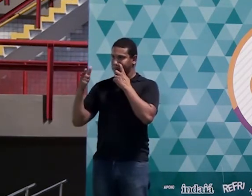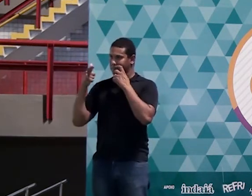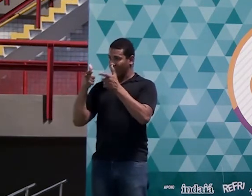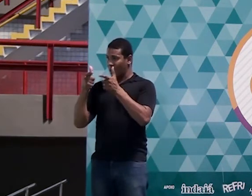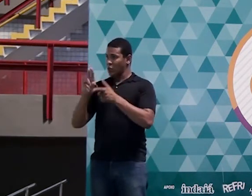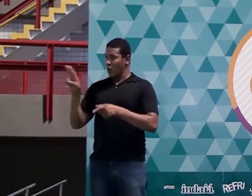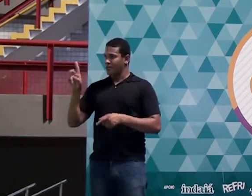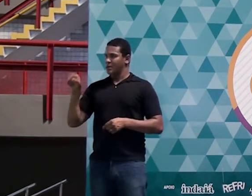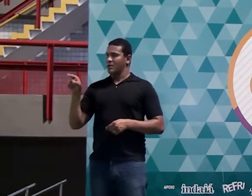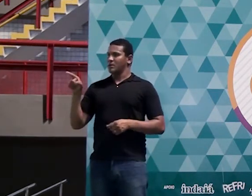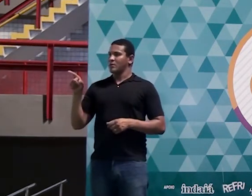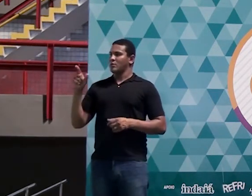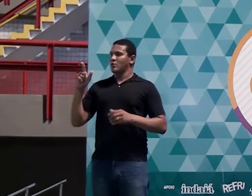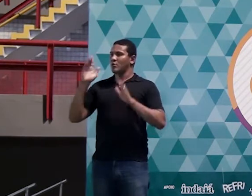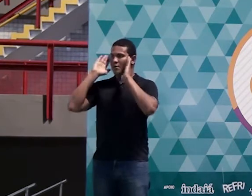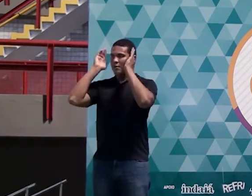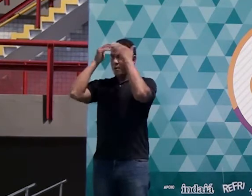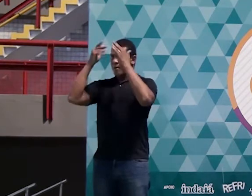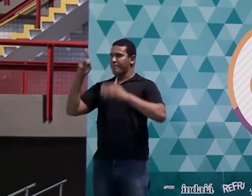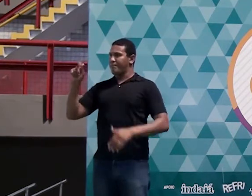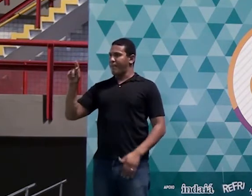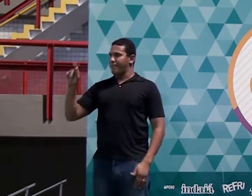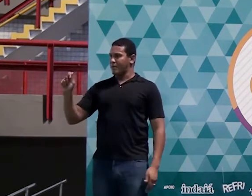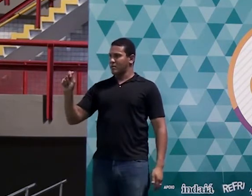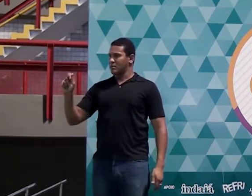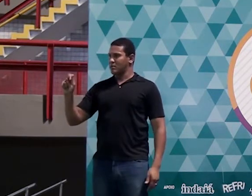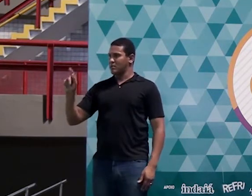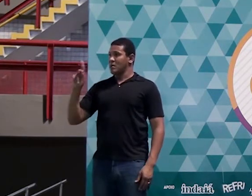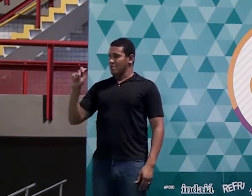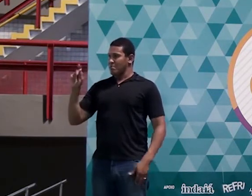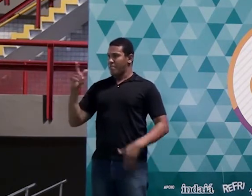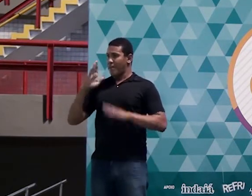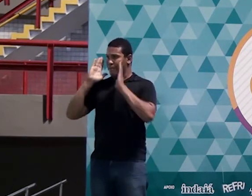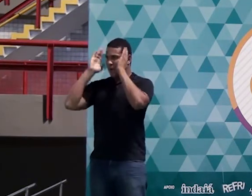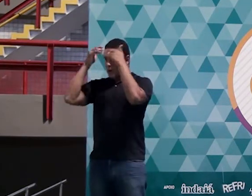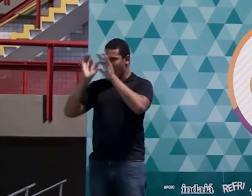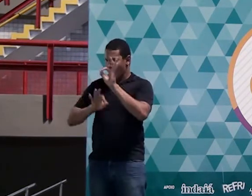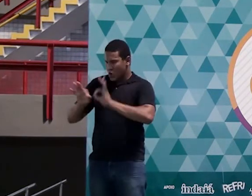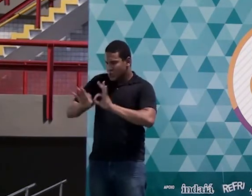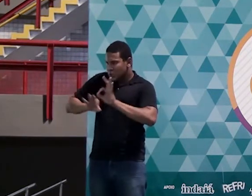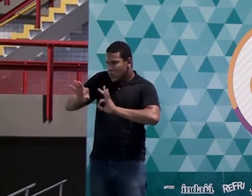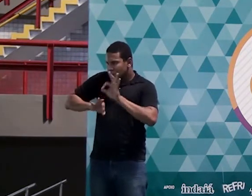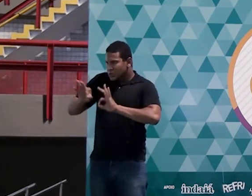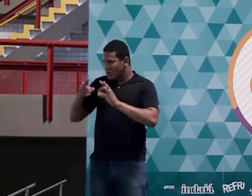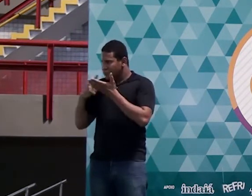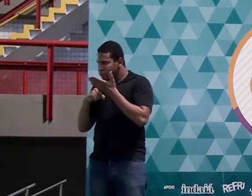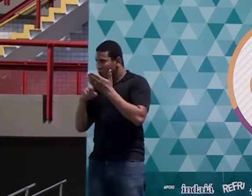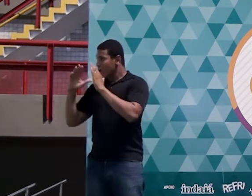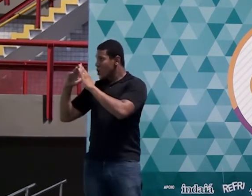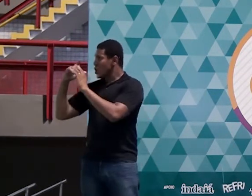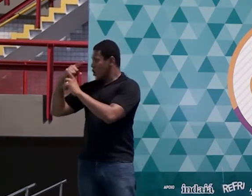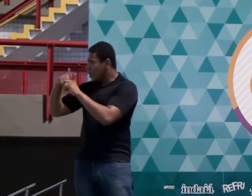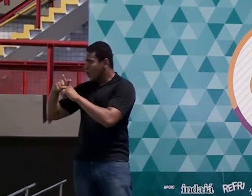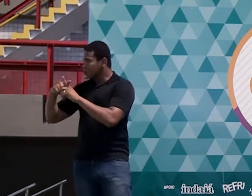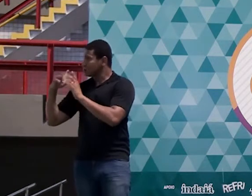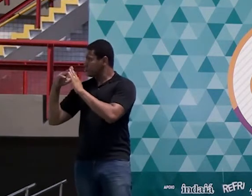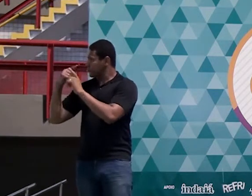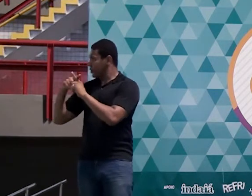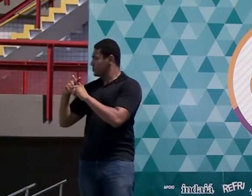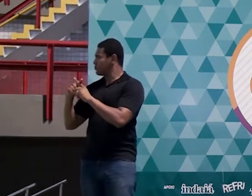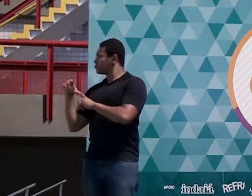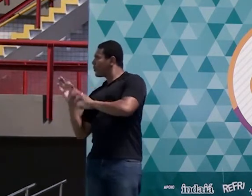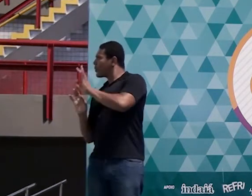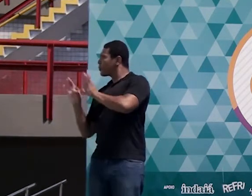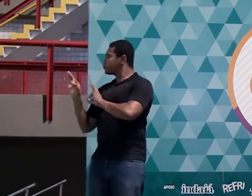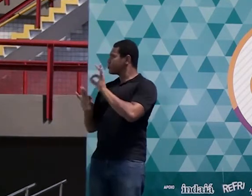o Papa. Vai ser feita uma reunião e a igreja vai determinar, inclusive uma bula, que